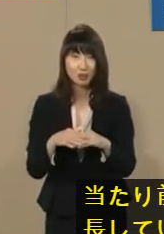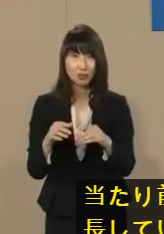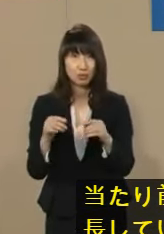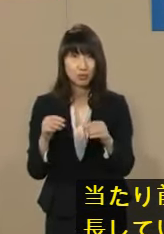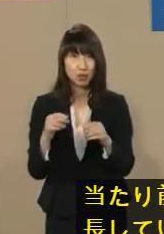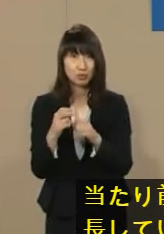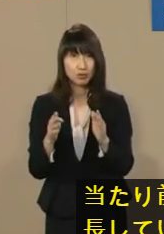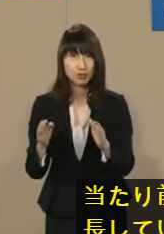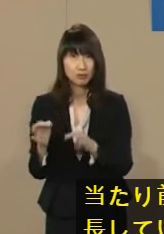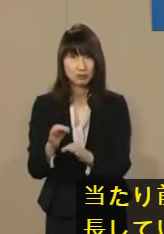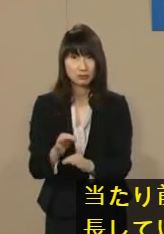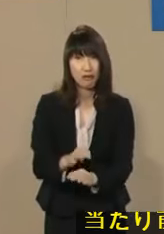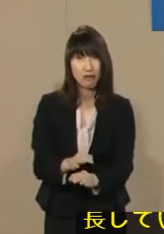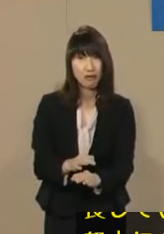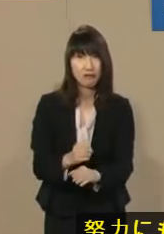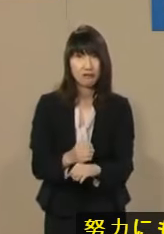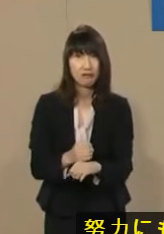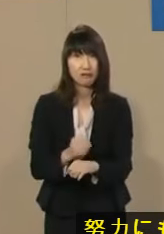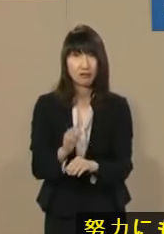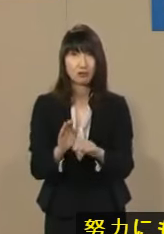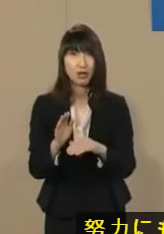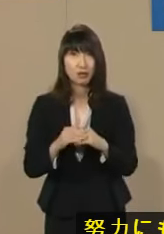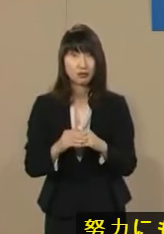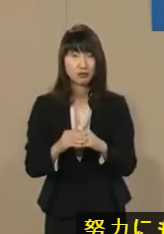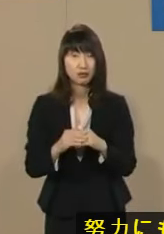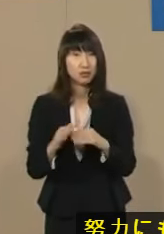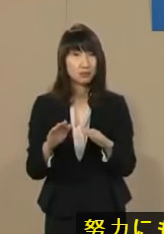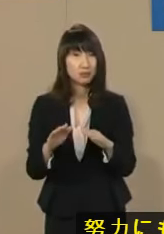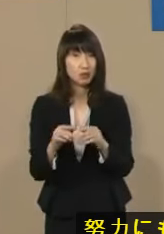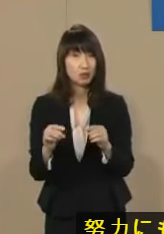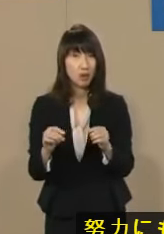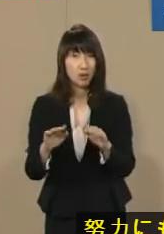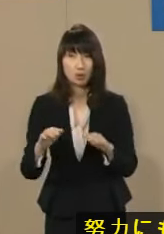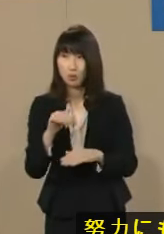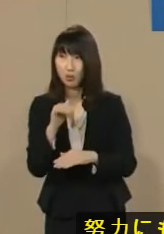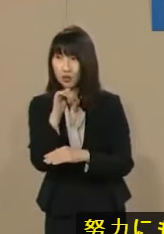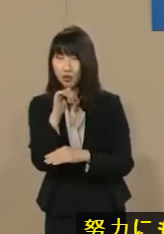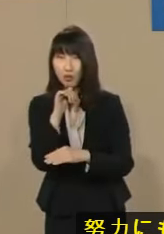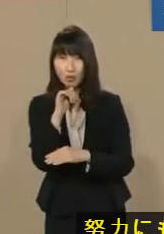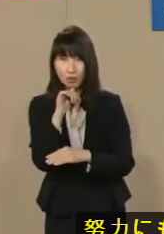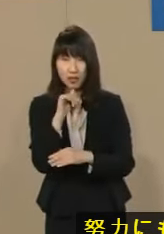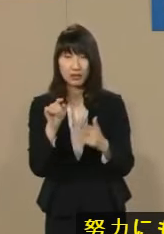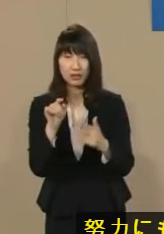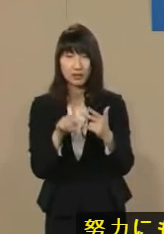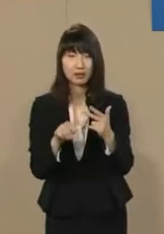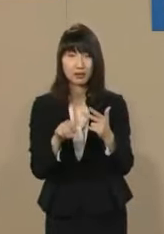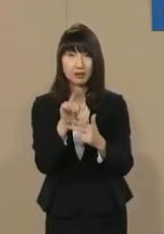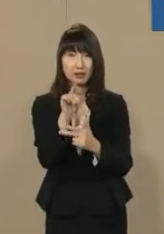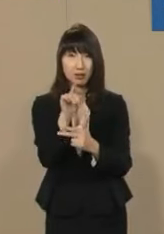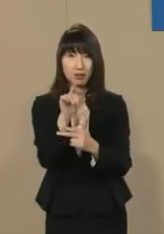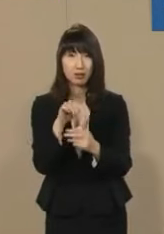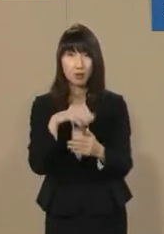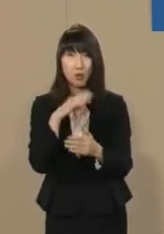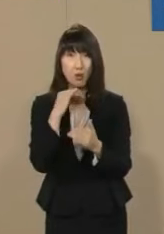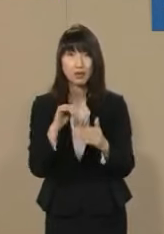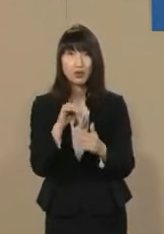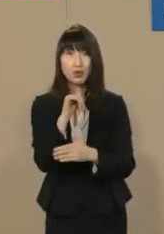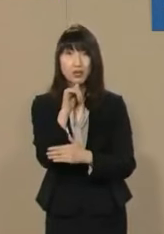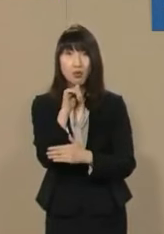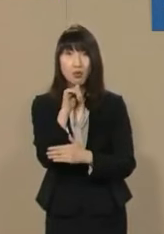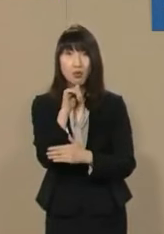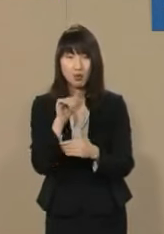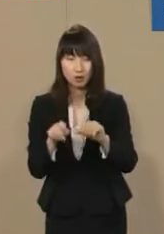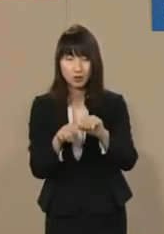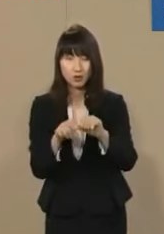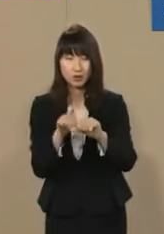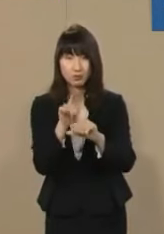という瀕死の状態です。現在の日本、子どもの貧困、約7人に1人。高齢者の貧困、